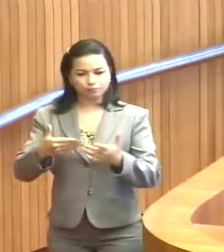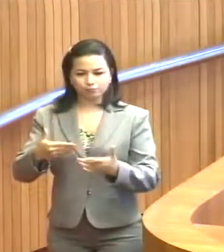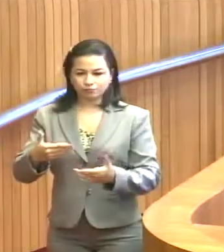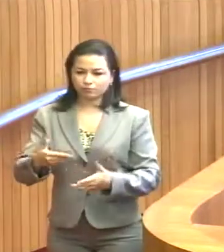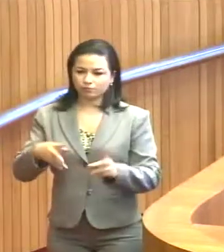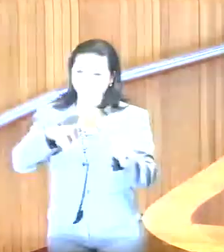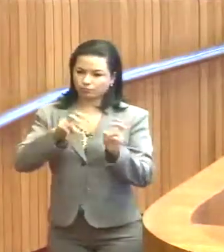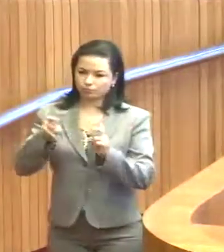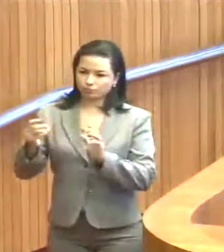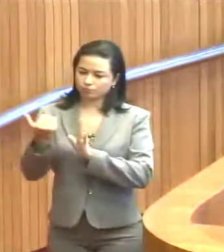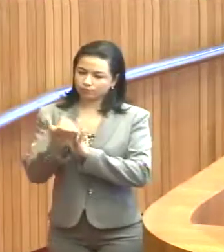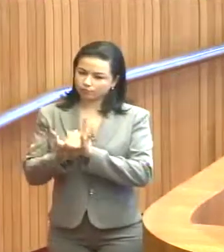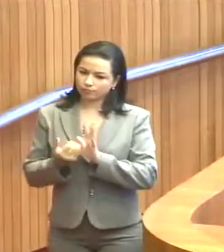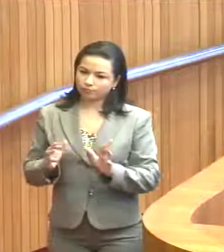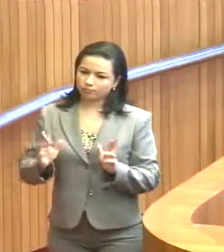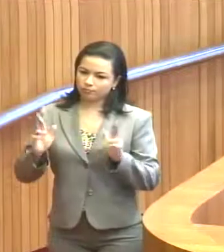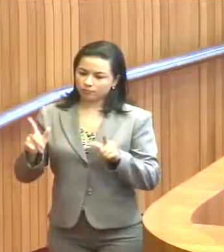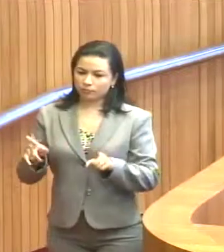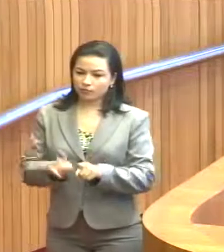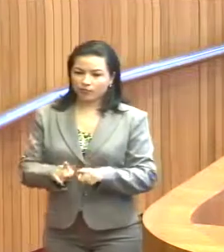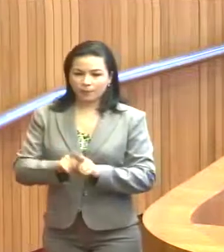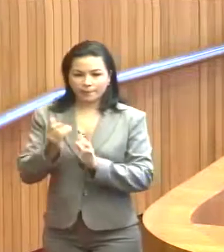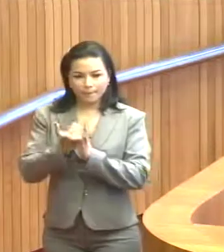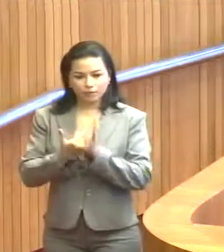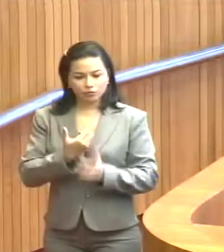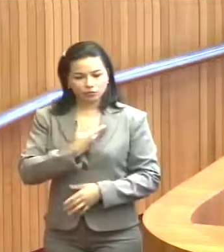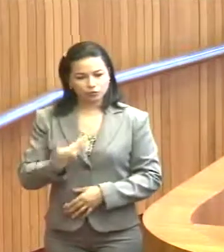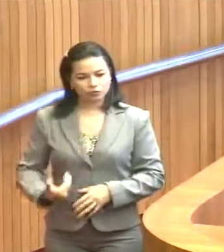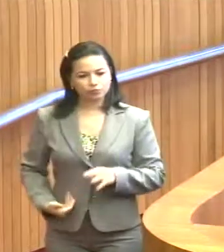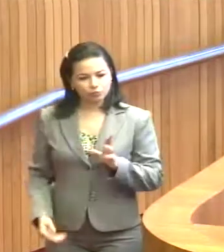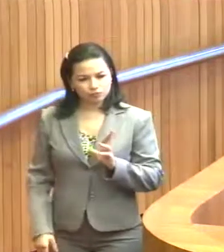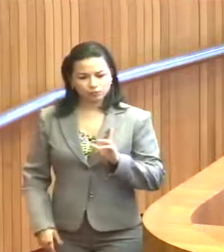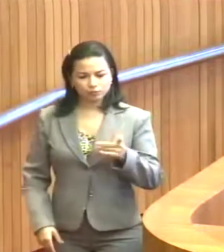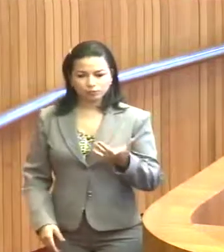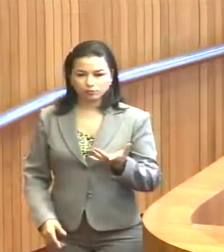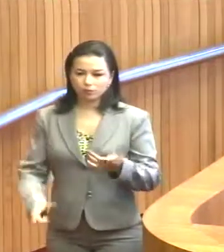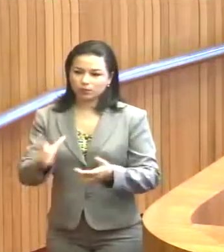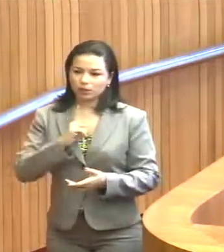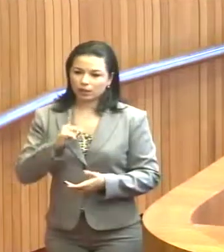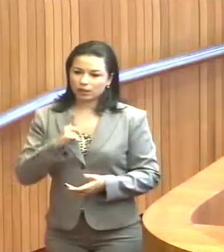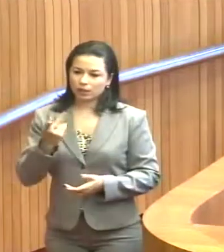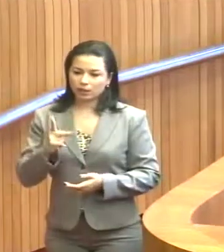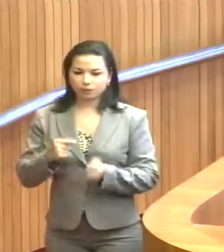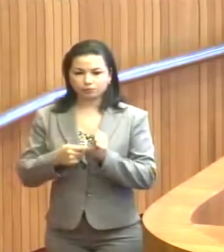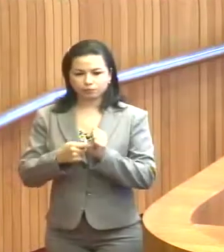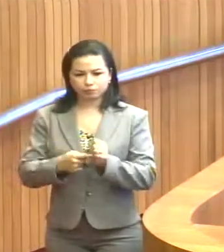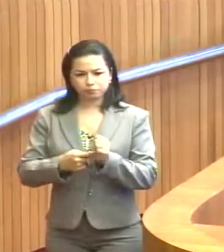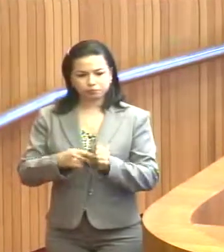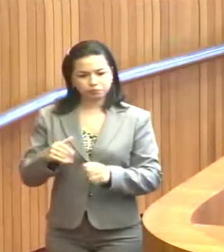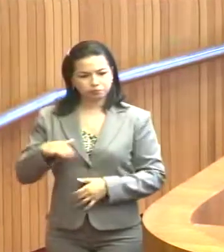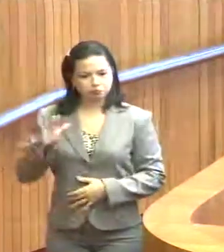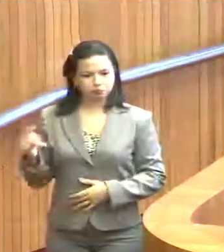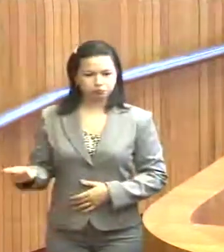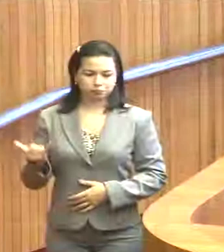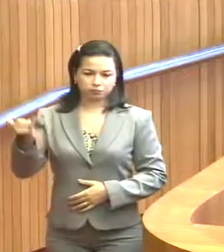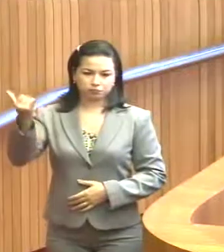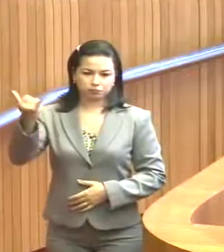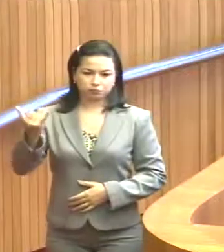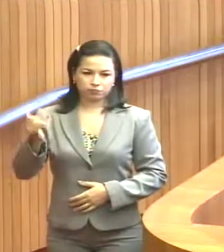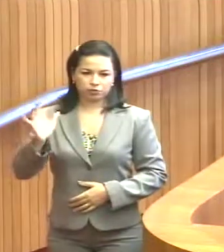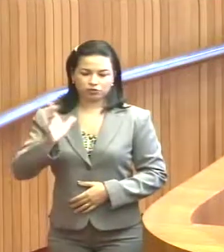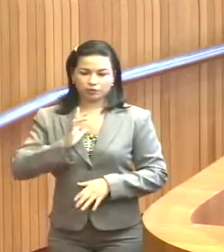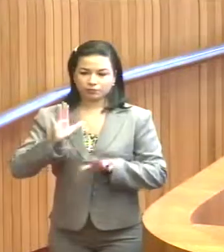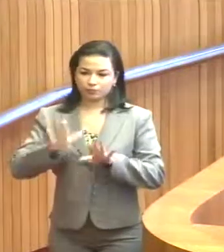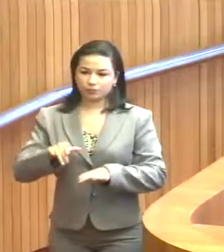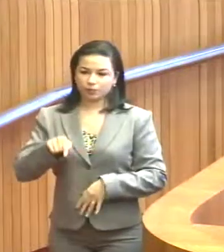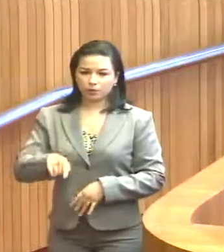um conteúdo programático diferenciado, de um plano de governo diferenciado e que tem dado uma contribuição significativa. Deixar